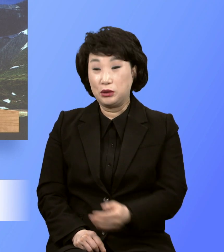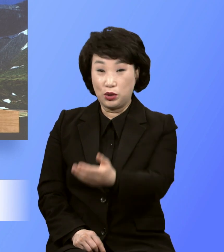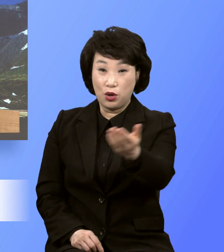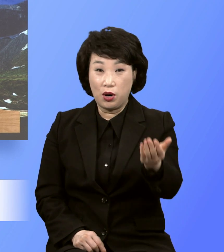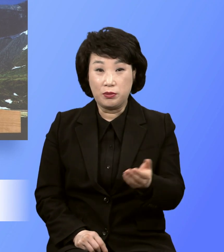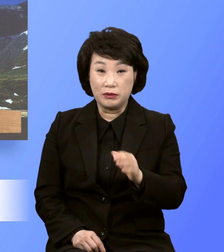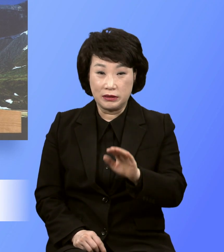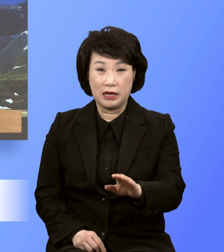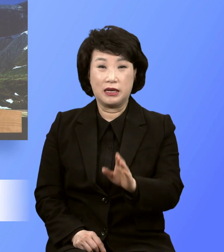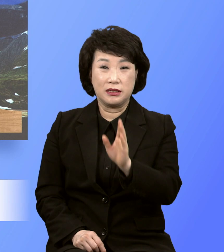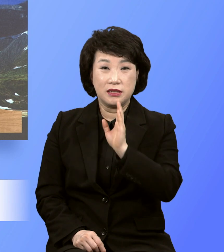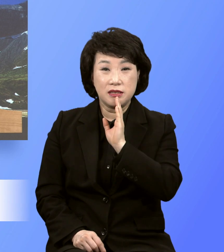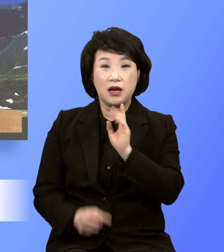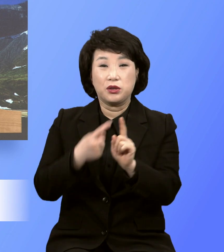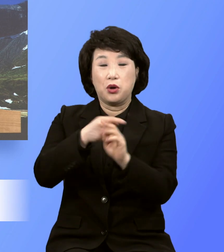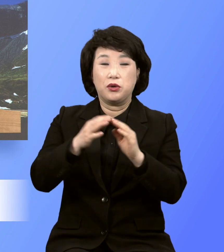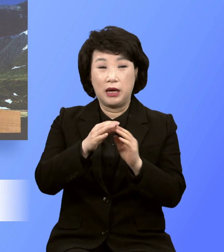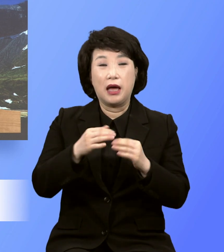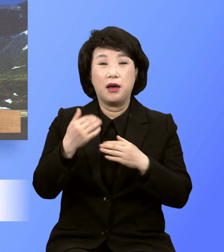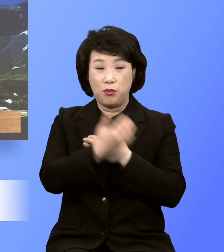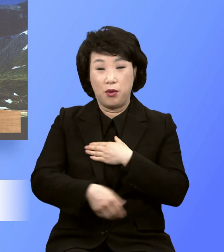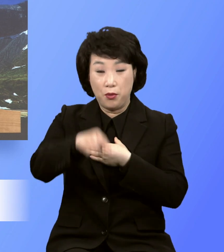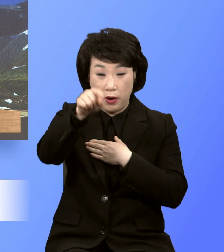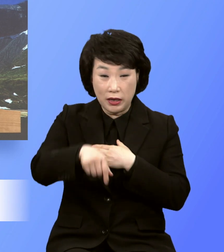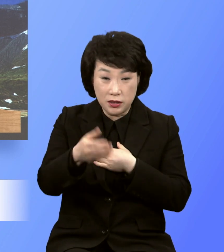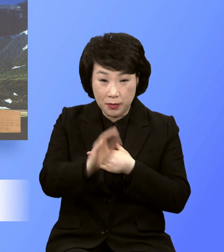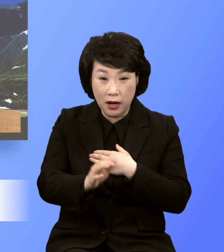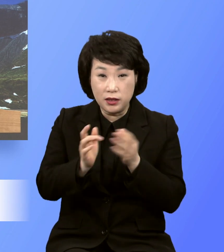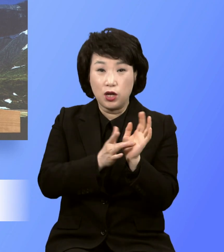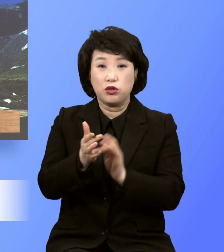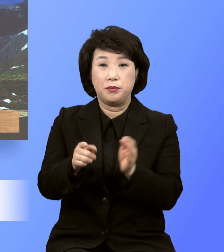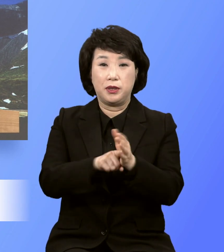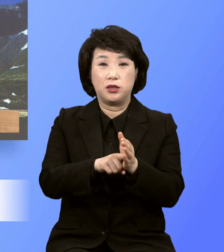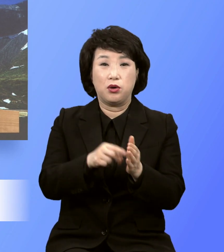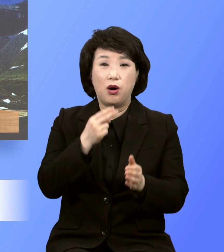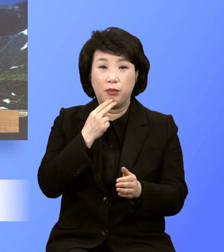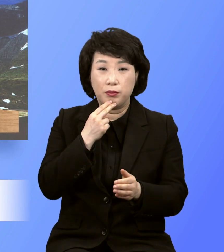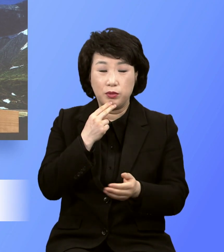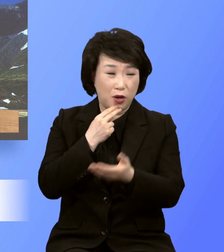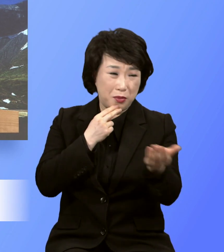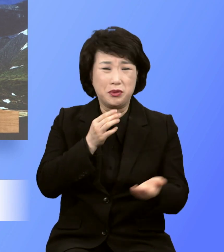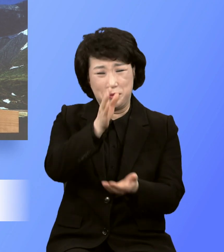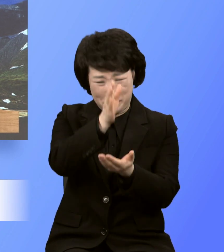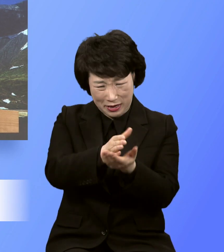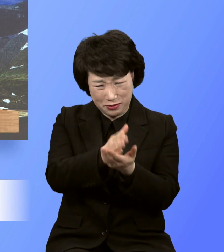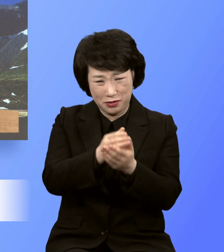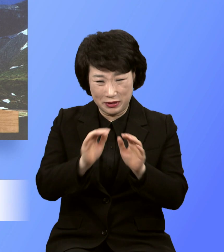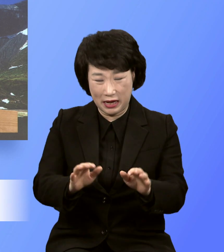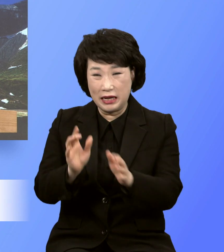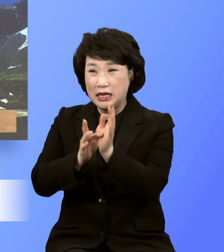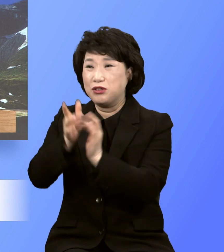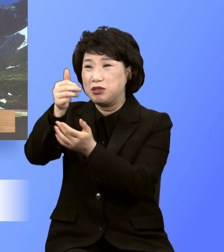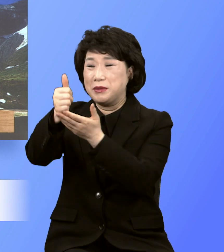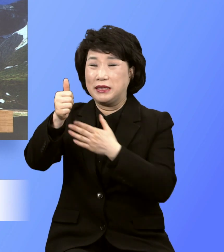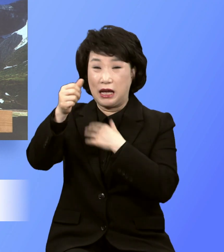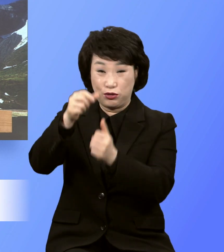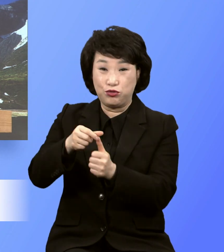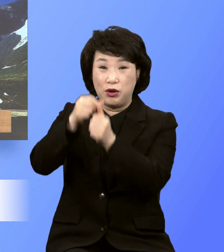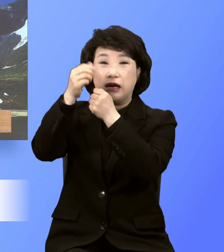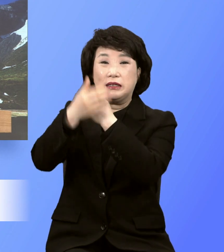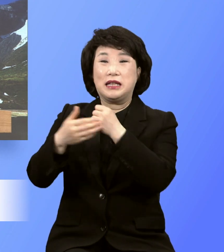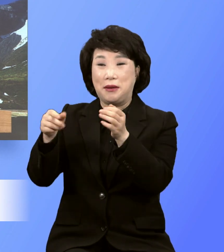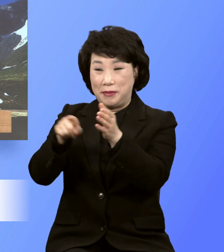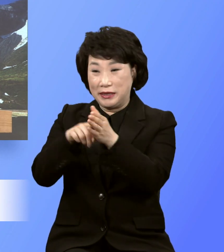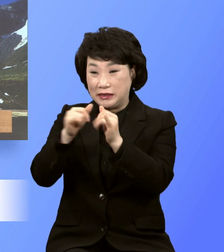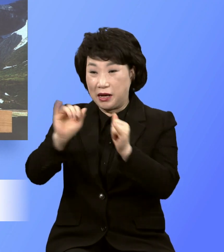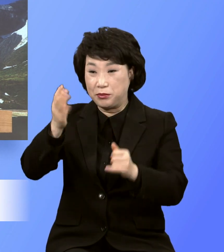여러분 정말로 교회는 왔으나 예수 안 믿는 사람 되지 말고 예수 날 구원하신 은혜를 믿는